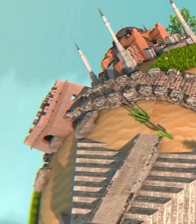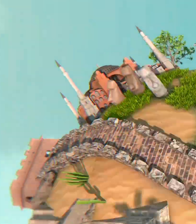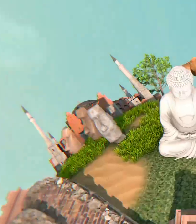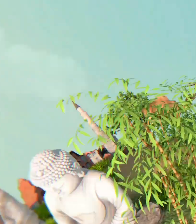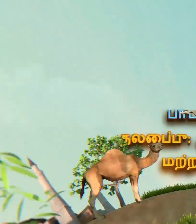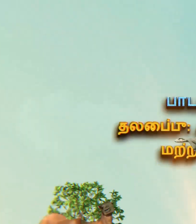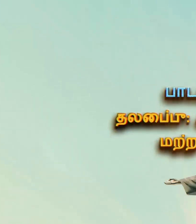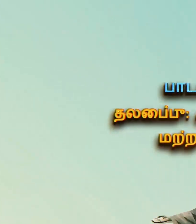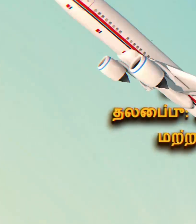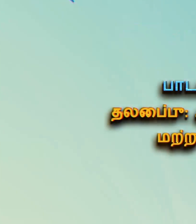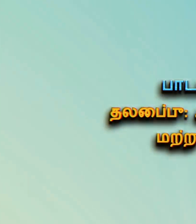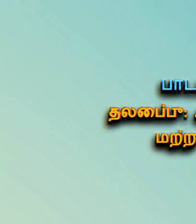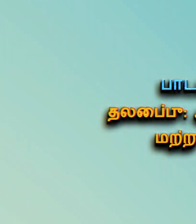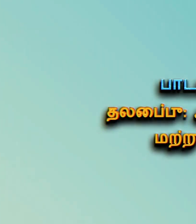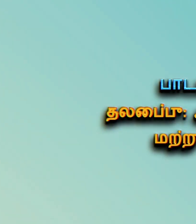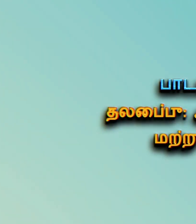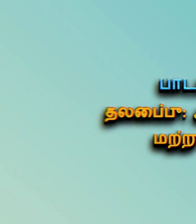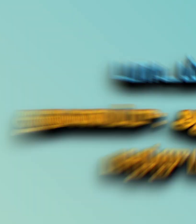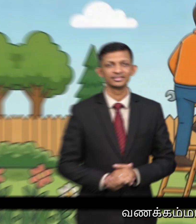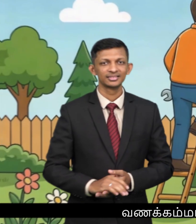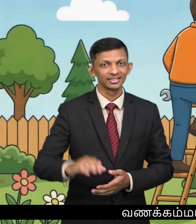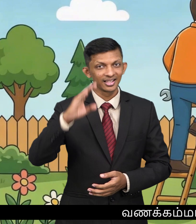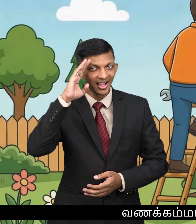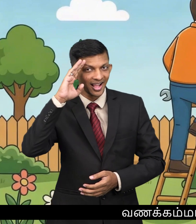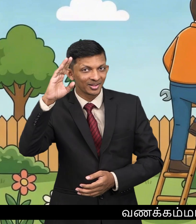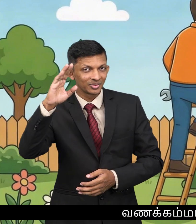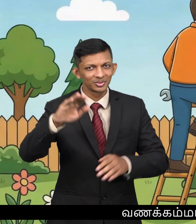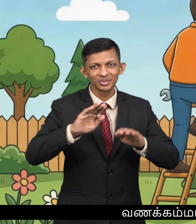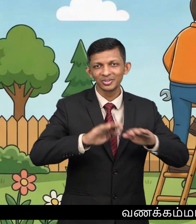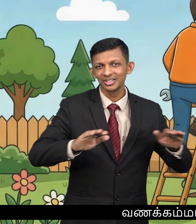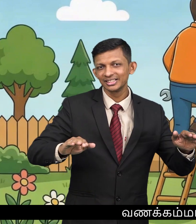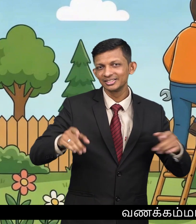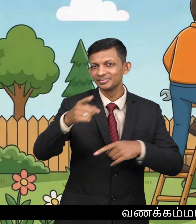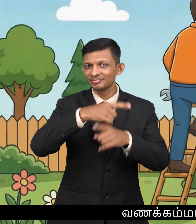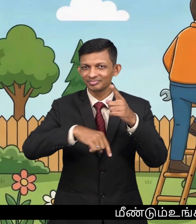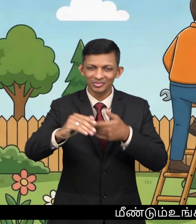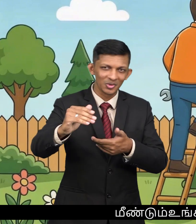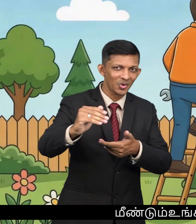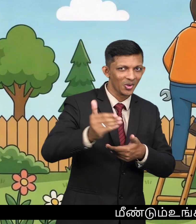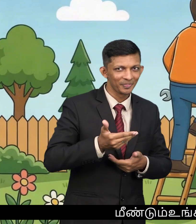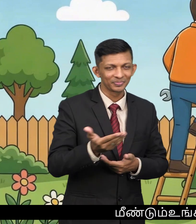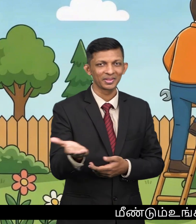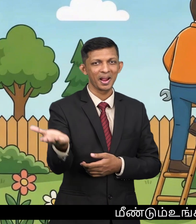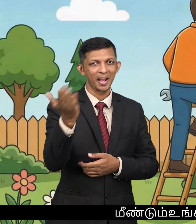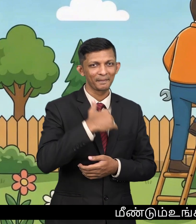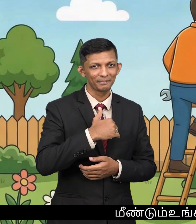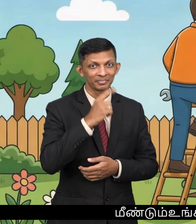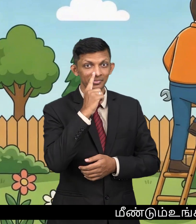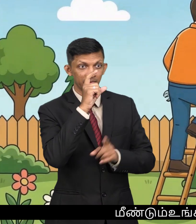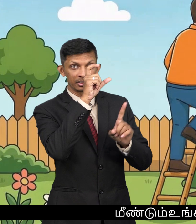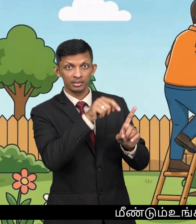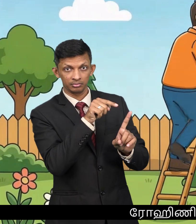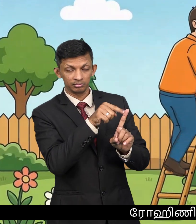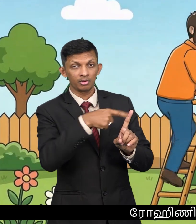தலைப்பு ஆற்றல், மாற்றம் மற்றும் சேமிப்பு. வணக்கம் மாணவ செல்வங்களே, மீண்டும் உங்களை